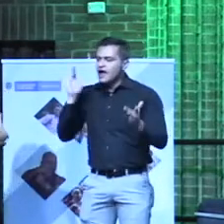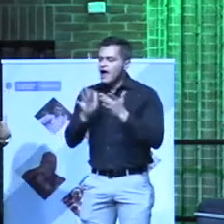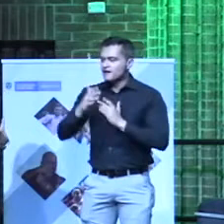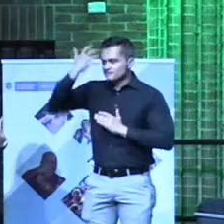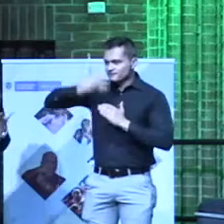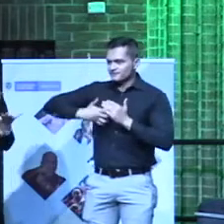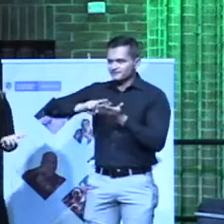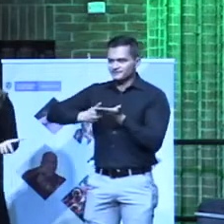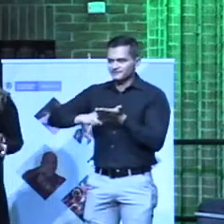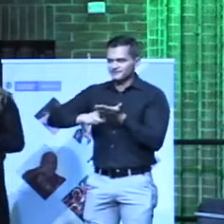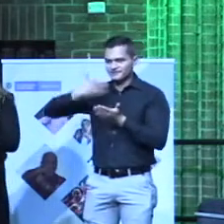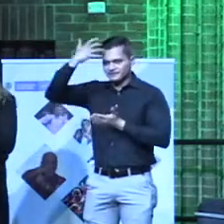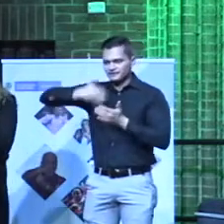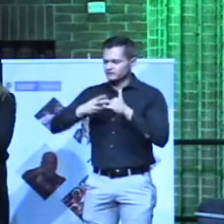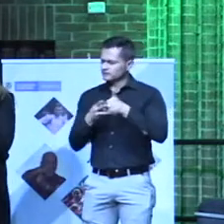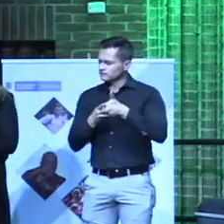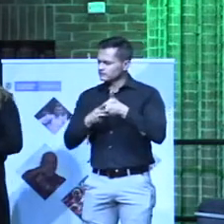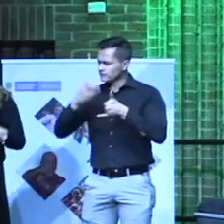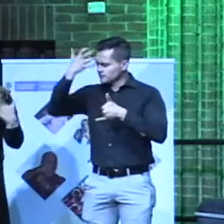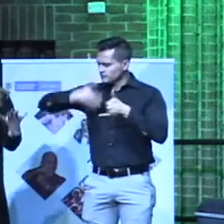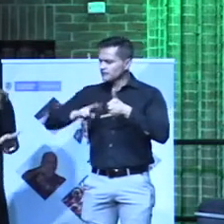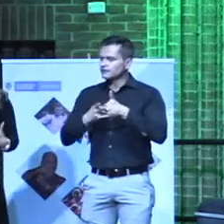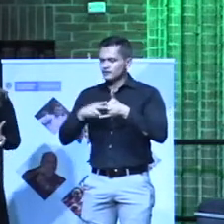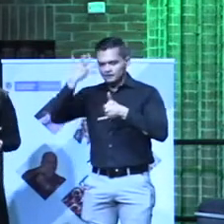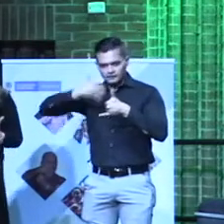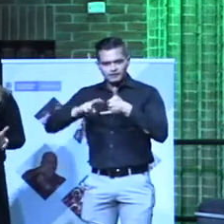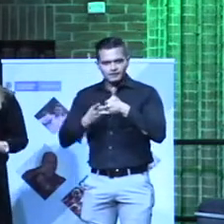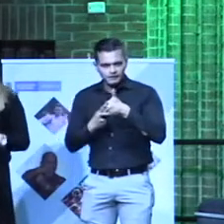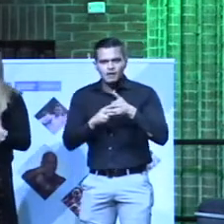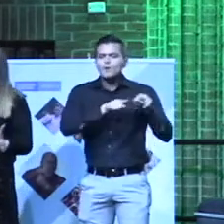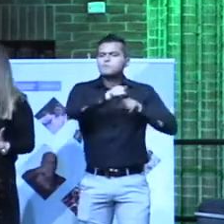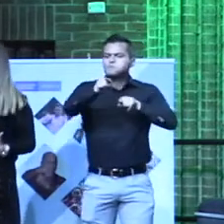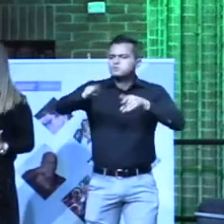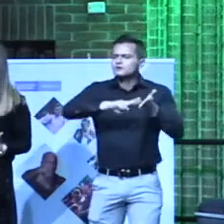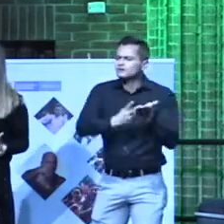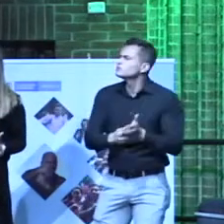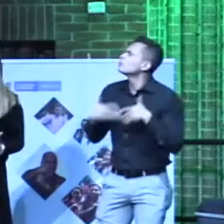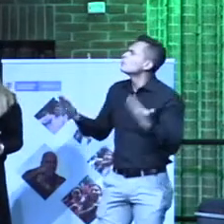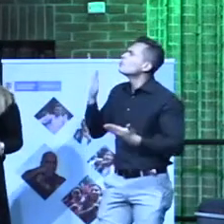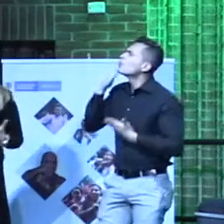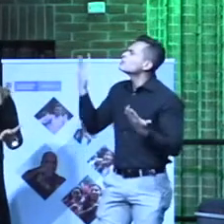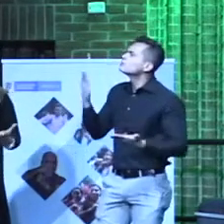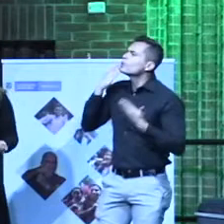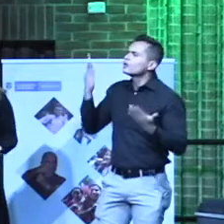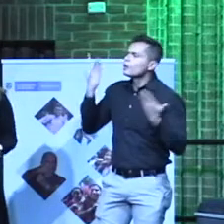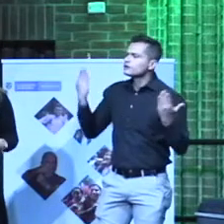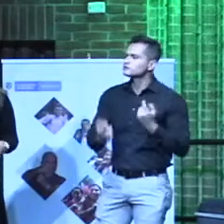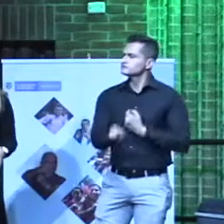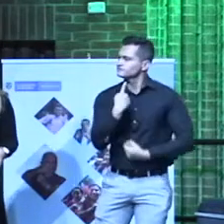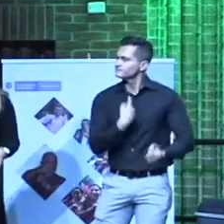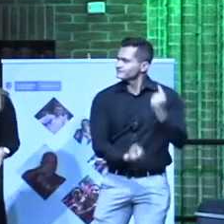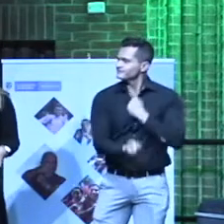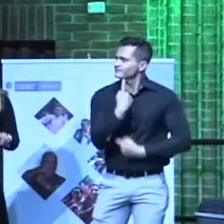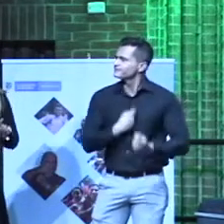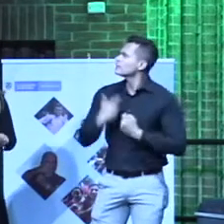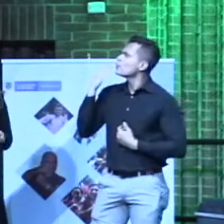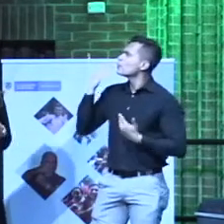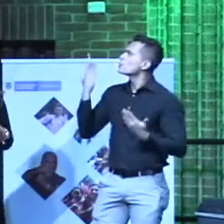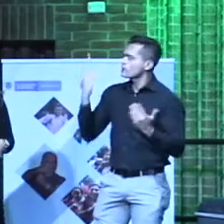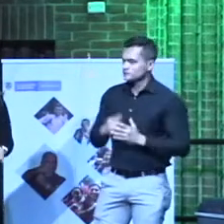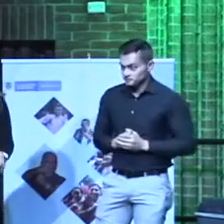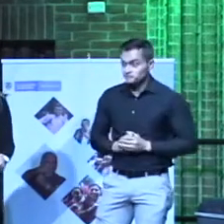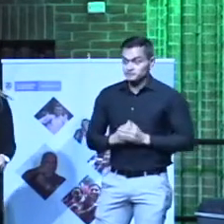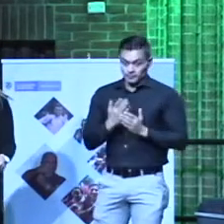intérpretes están pendientes de la NILSE, nos preguntan día a día cuándo va a ser la NILSE, cuándo la vamos a terminar. Bueno, pues este año